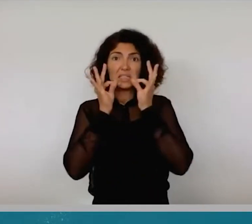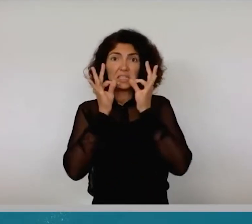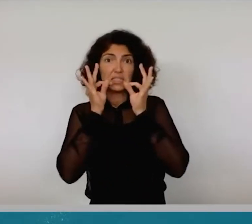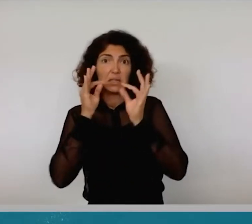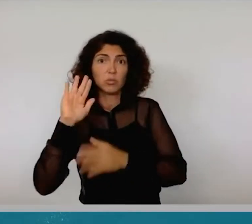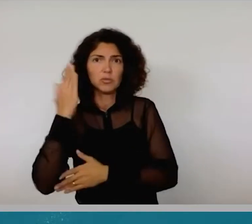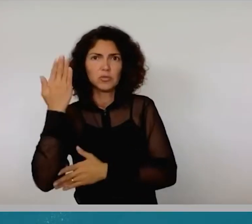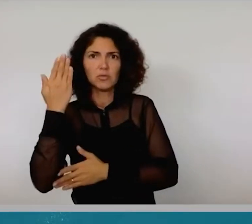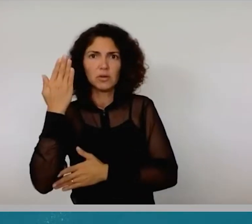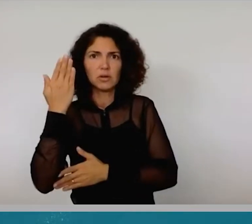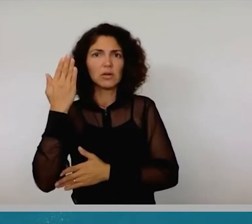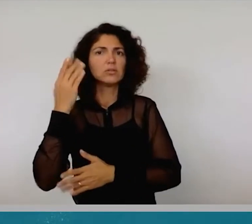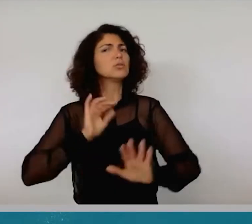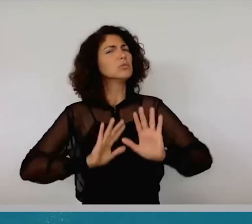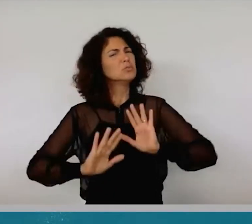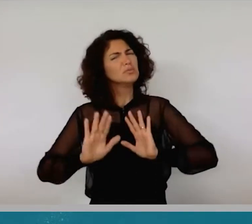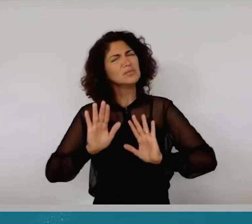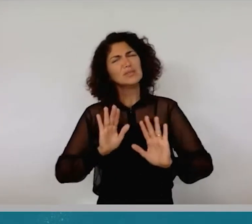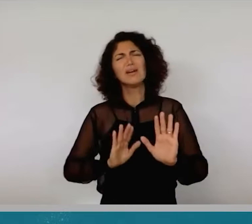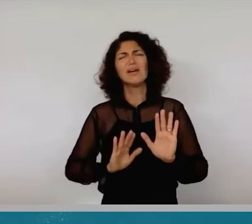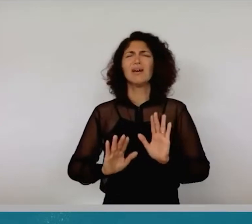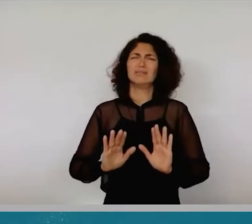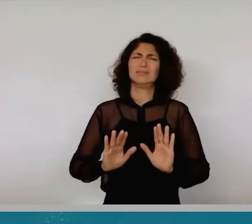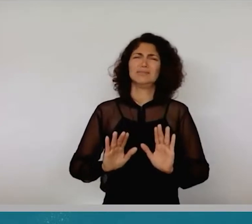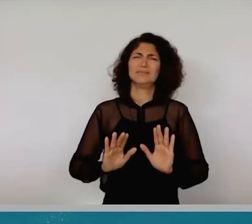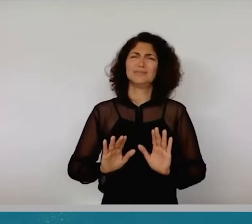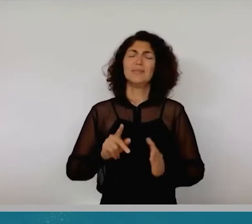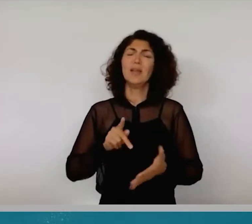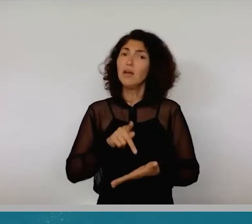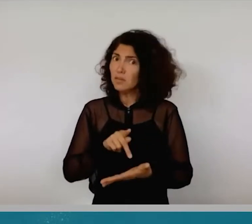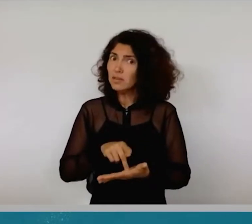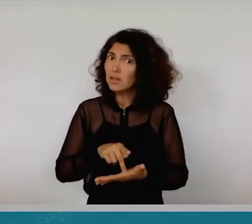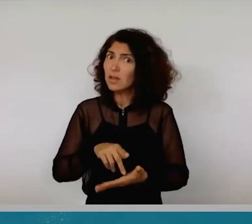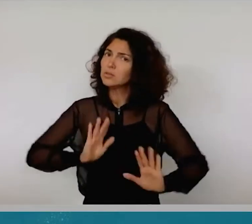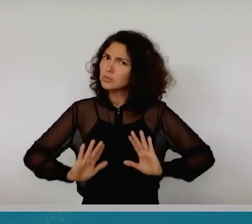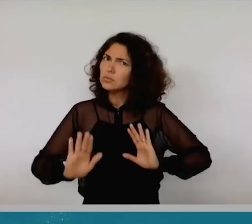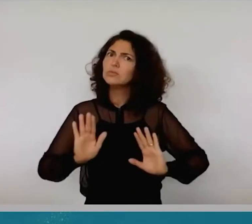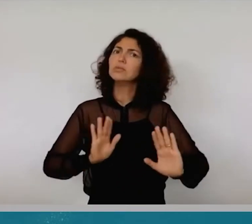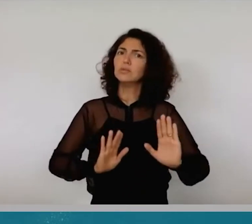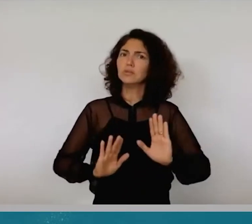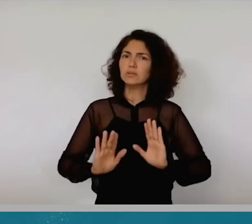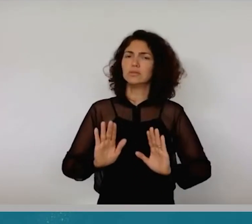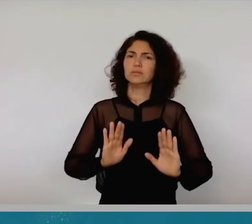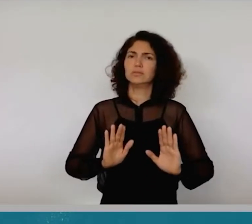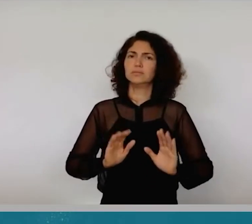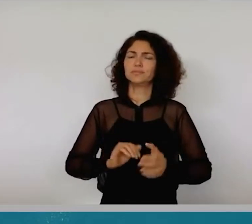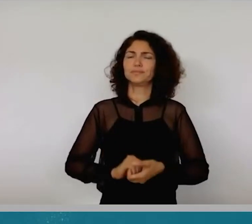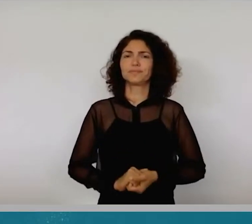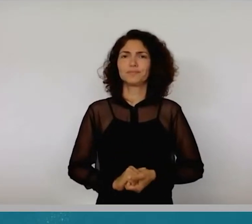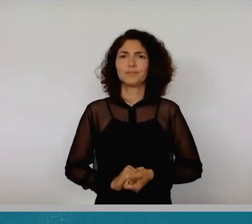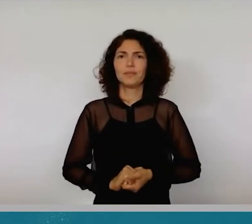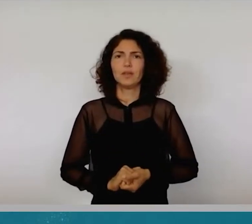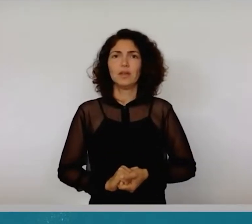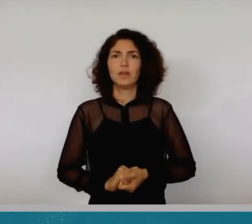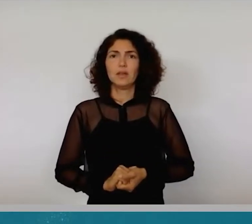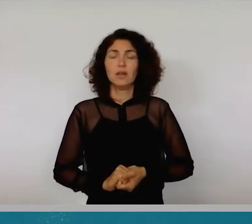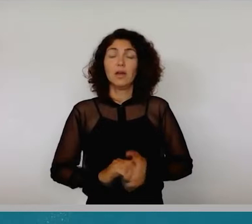para favorecer você. Estou certo ou não estou certo? Então, a cobiça, ela é o